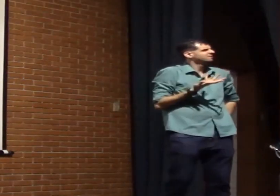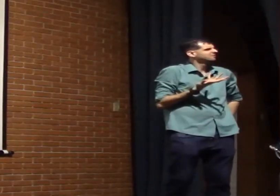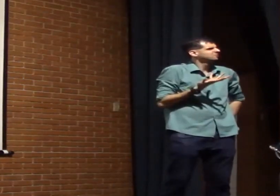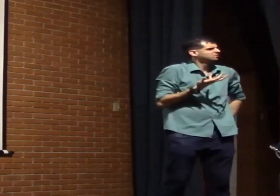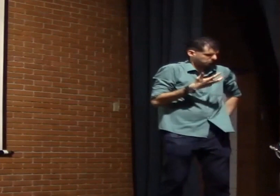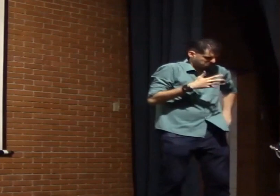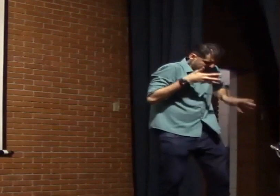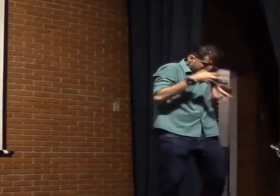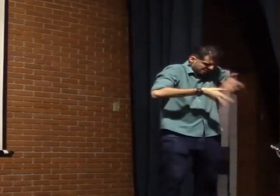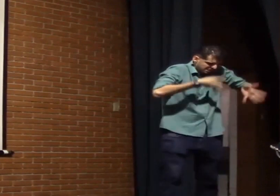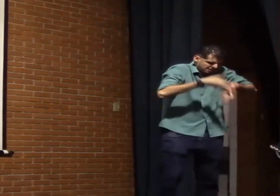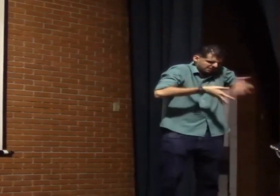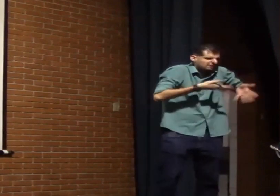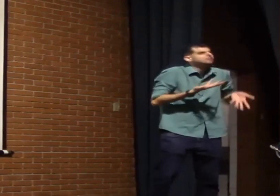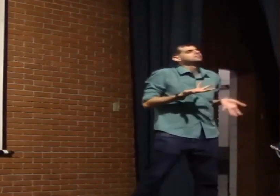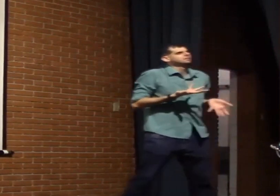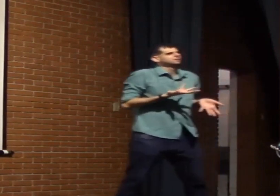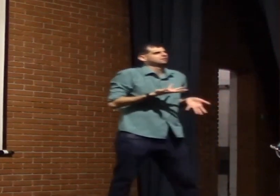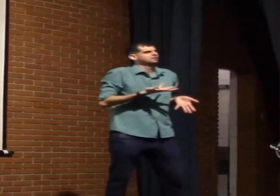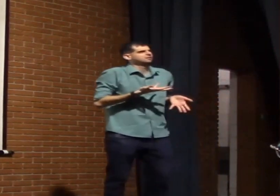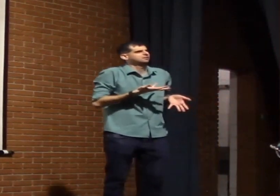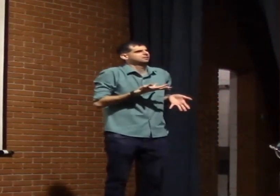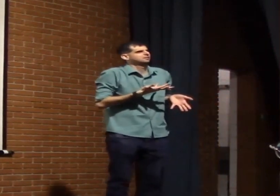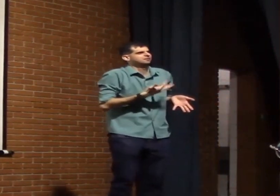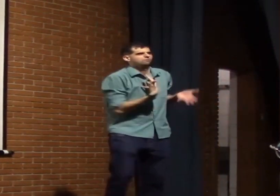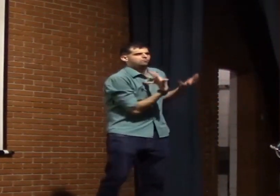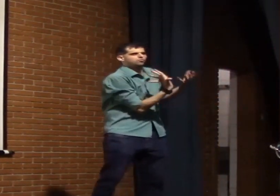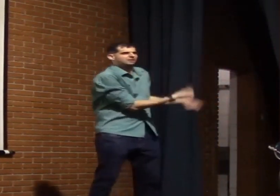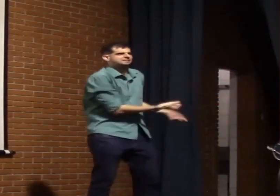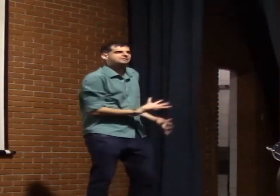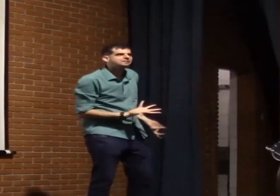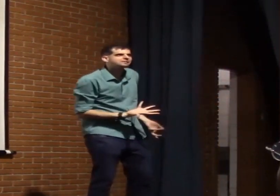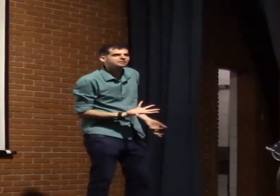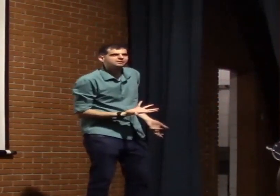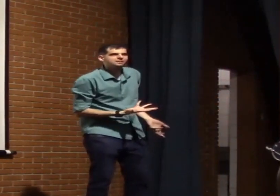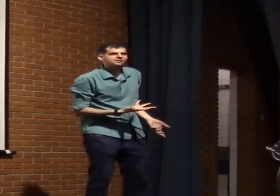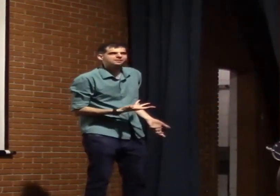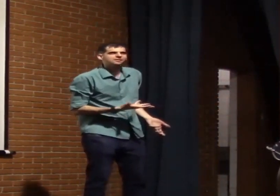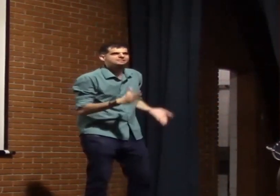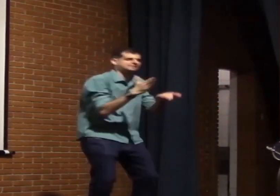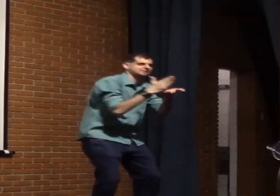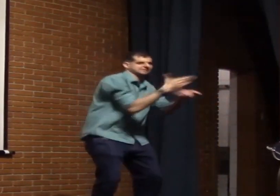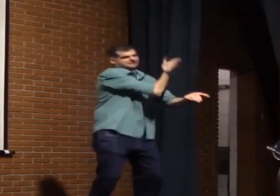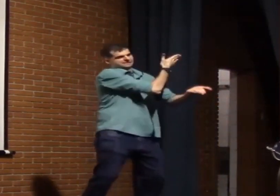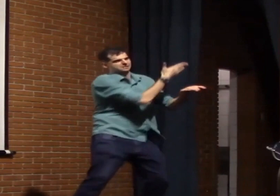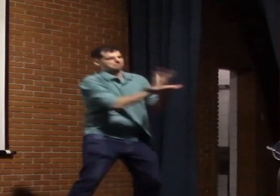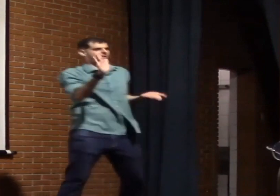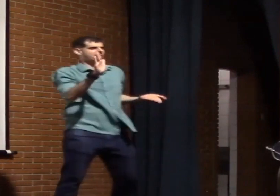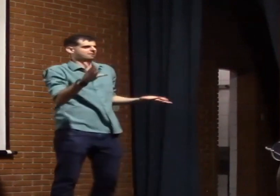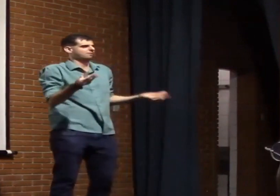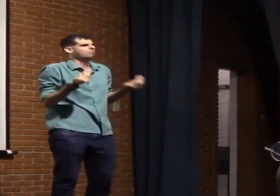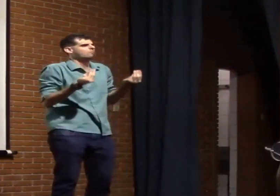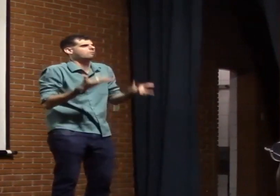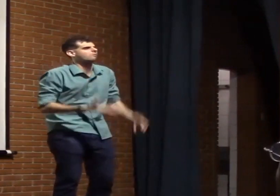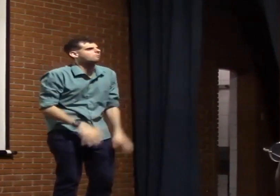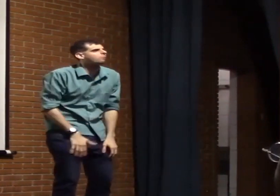né, e pensavam, mas como assim, né? Eu preciso ser surdo oralizado, mas e a minha língua, né? E a minha língua de sinais,